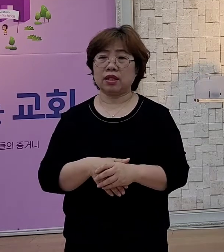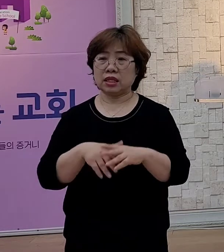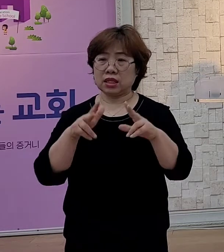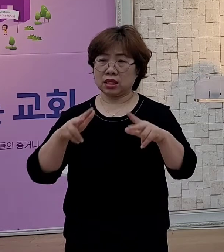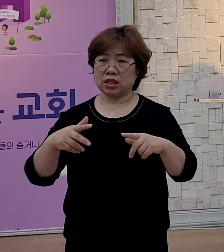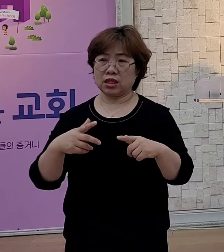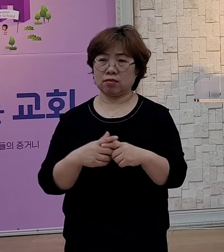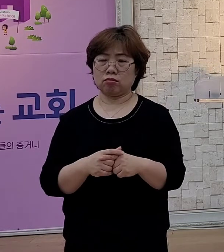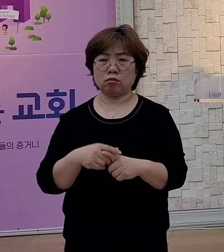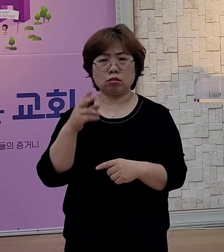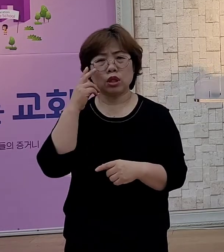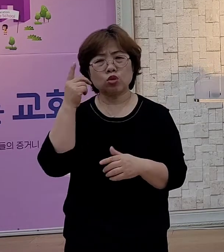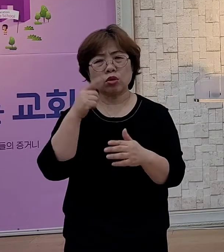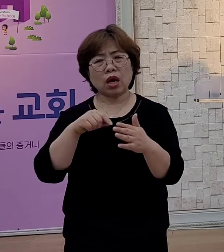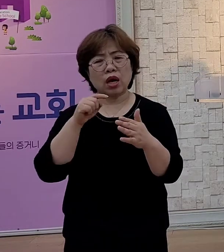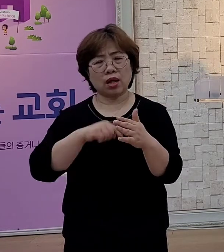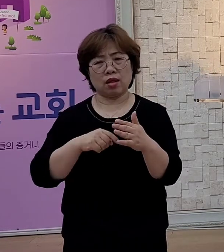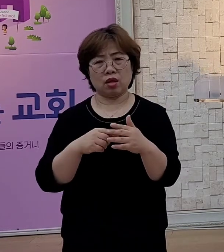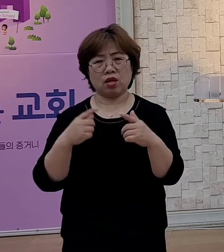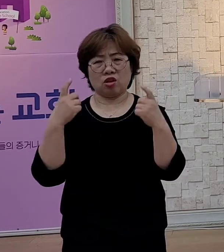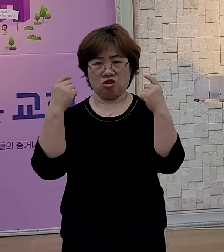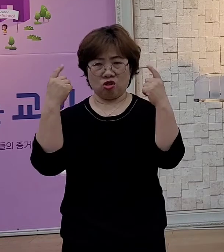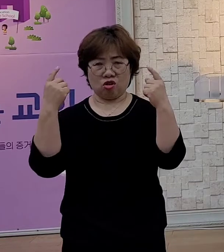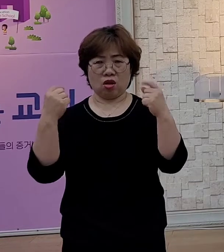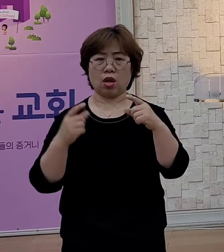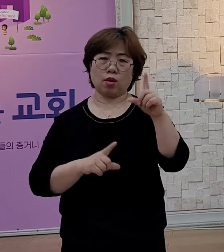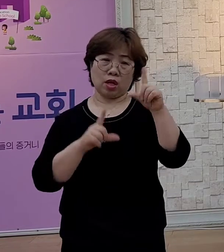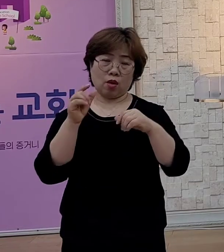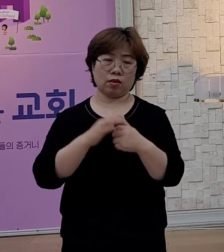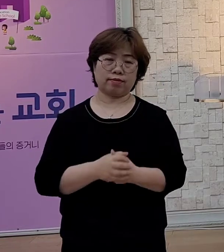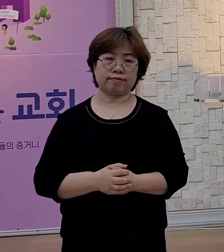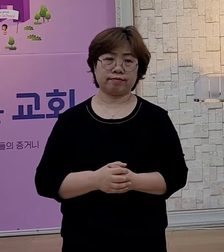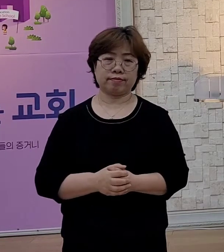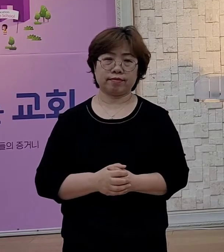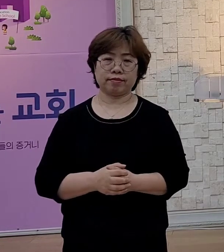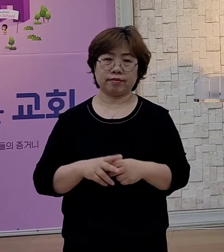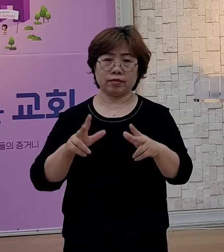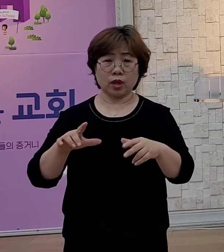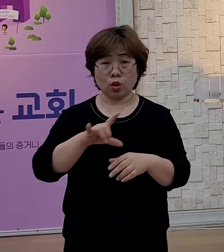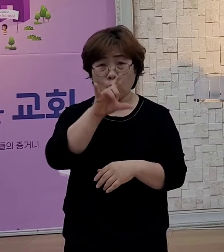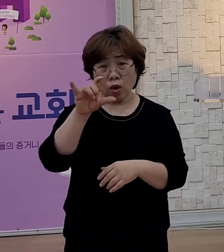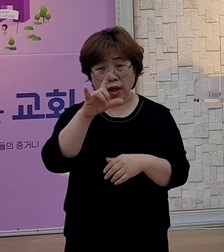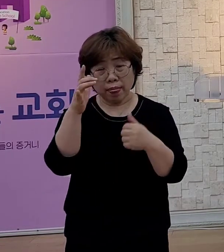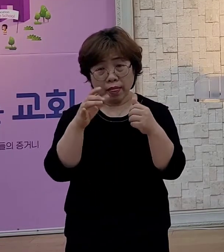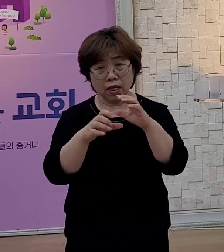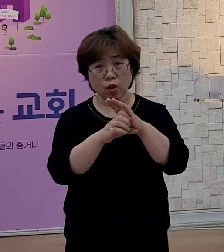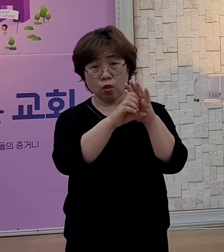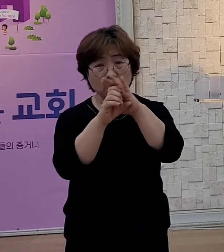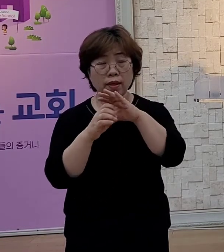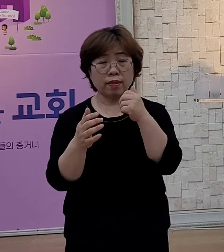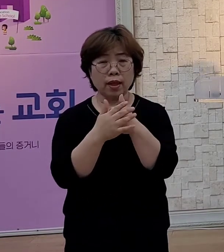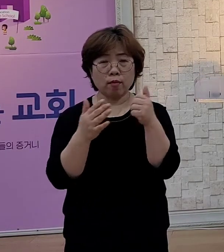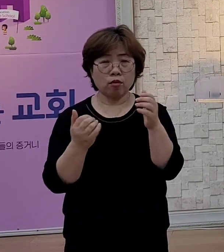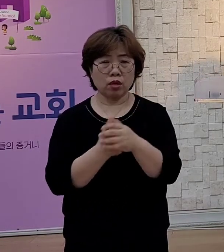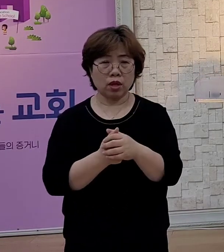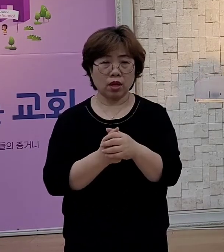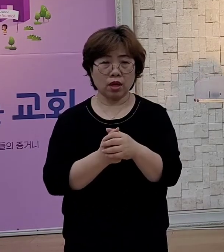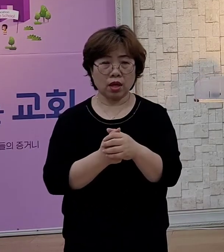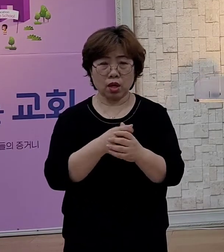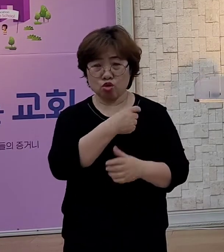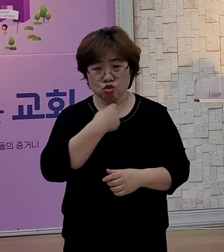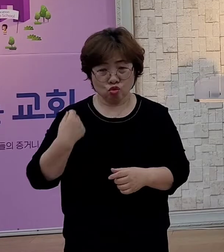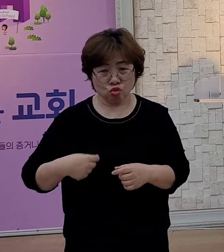서명하면서 그 법이 발동됐다는 거 아마 들어보셨지 않습니까? 지금 이번에 이 코로나 때문에 중국에서 발생했잖아요. 그래서